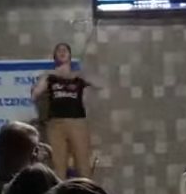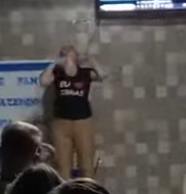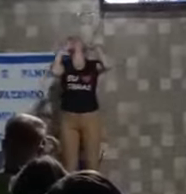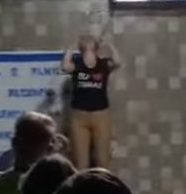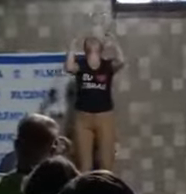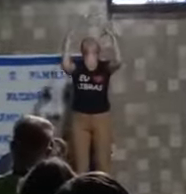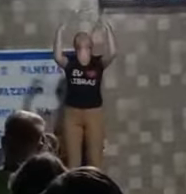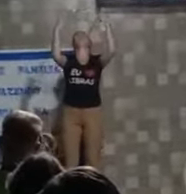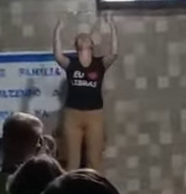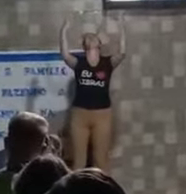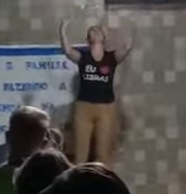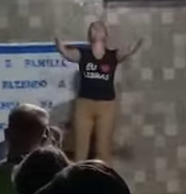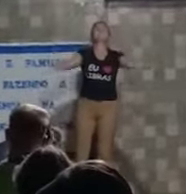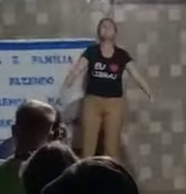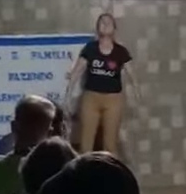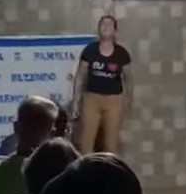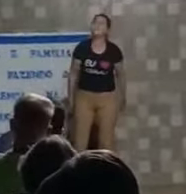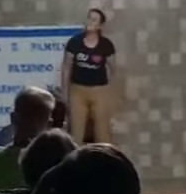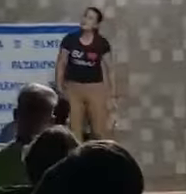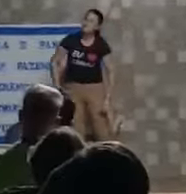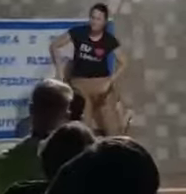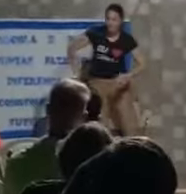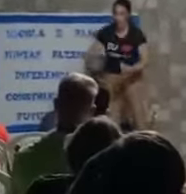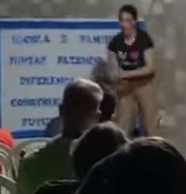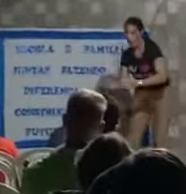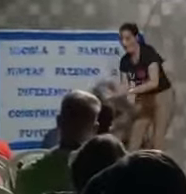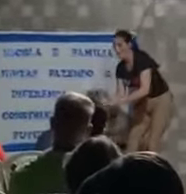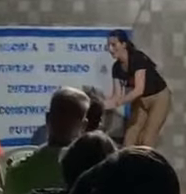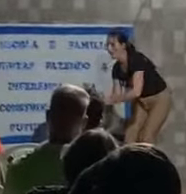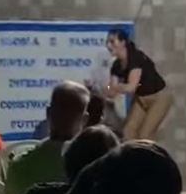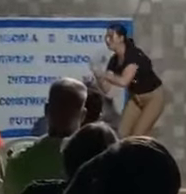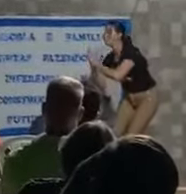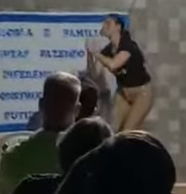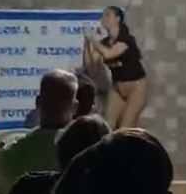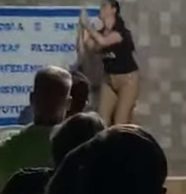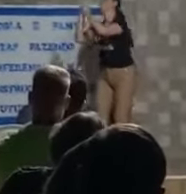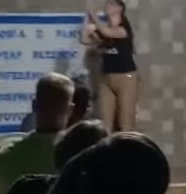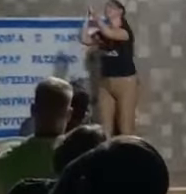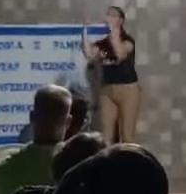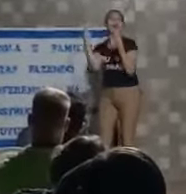lembrança.